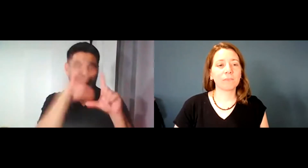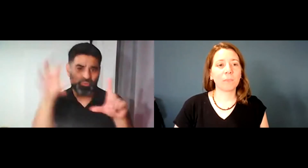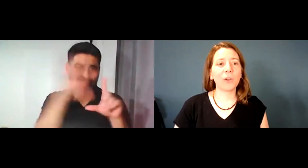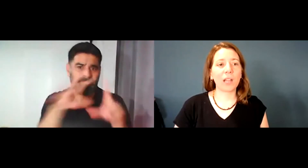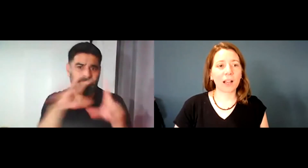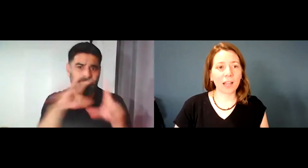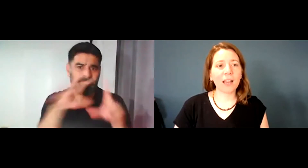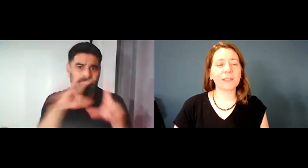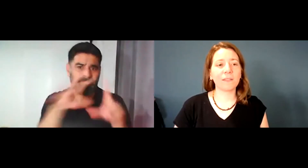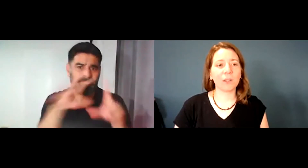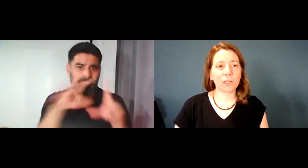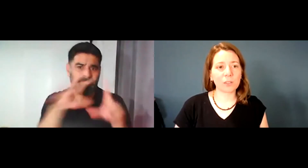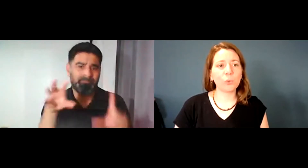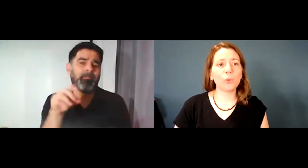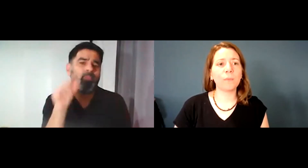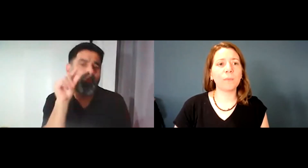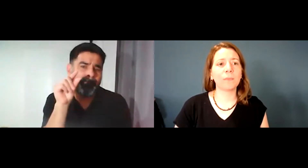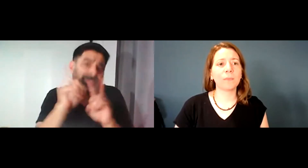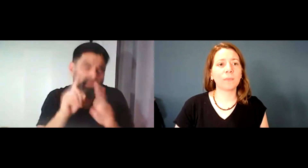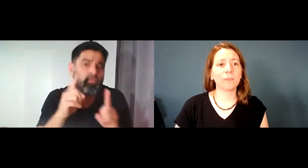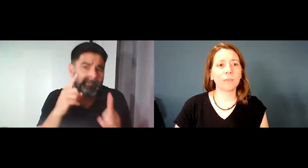Veo las clases, veo el Zoom.